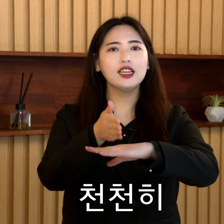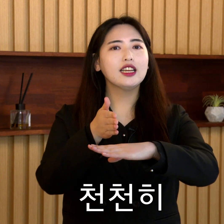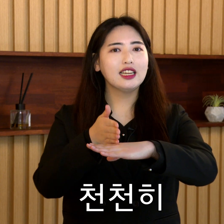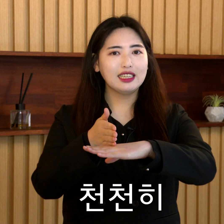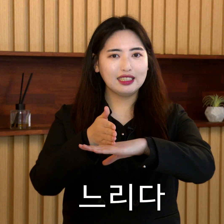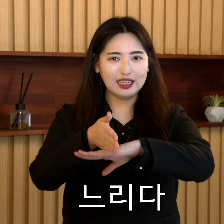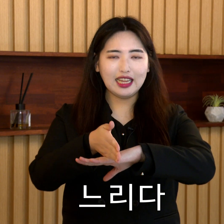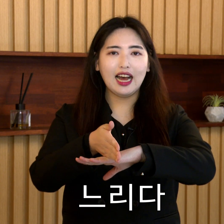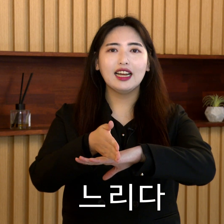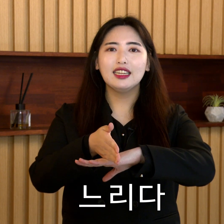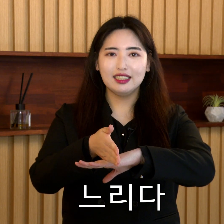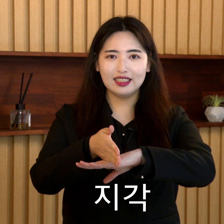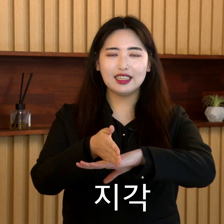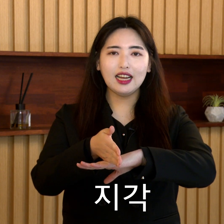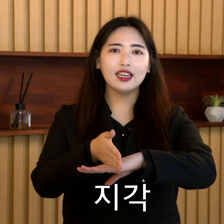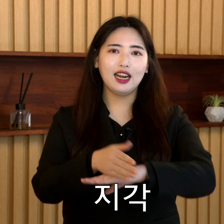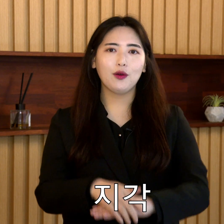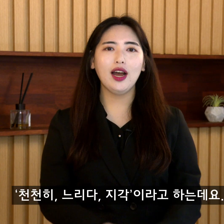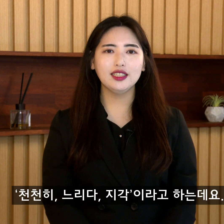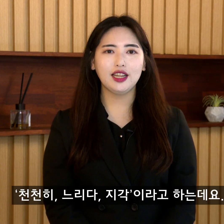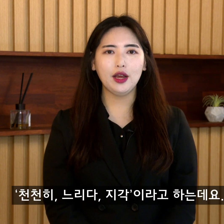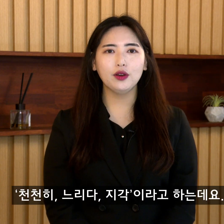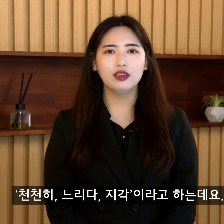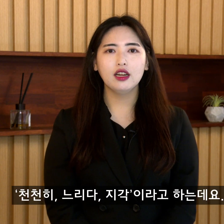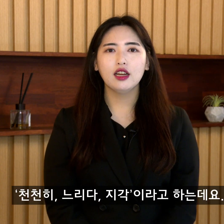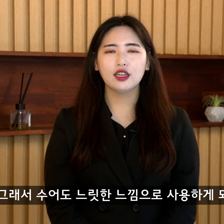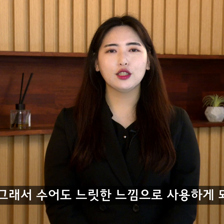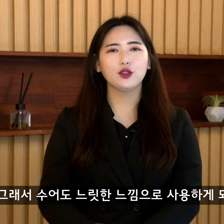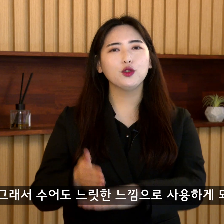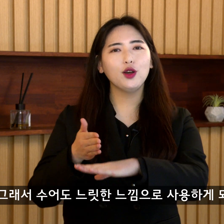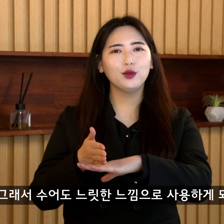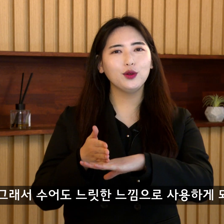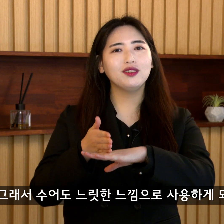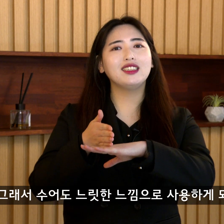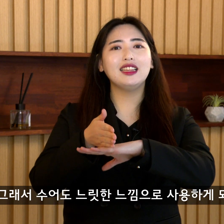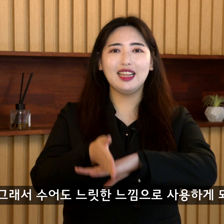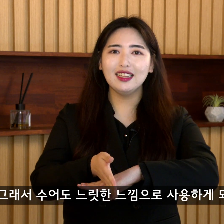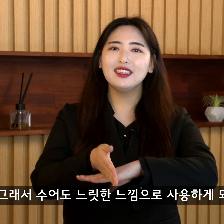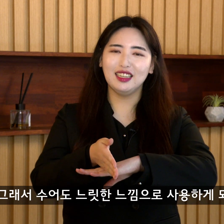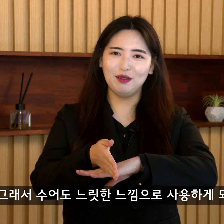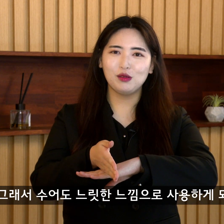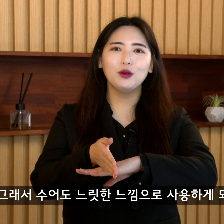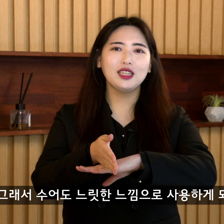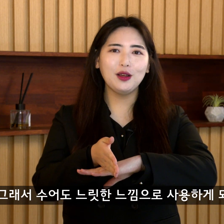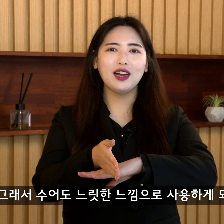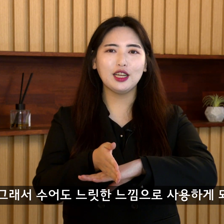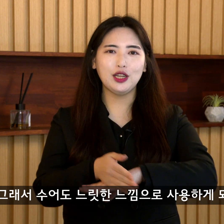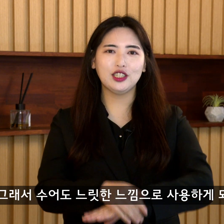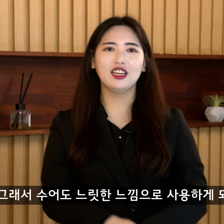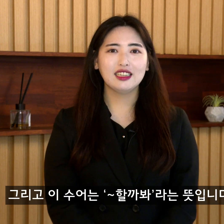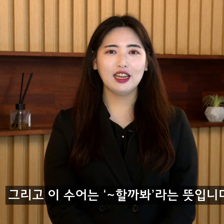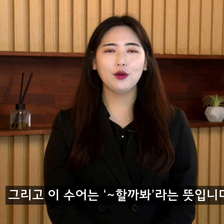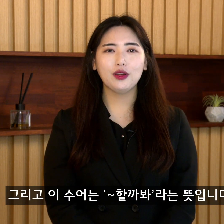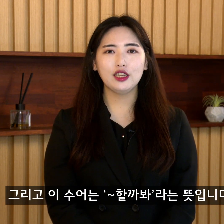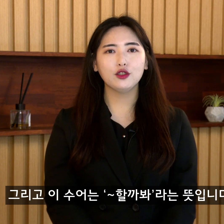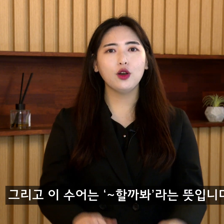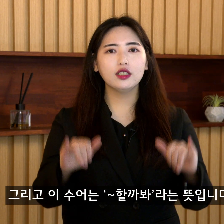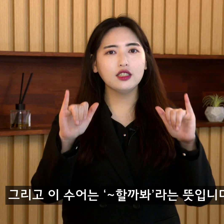느리다, 지각이라고 하는데요. 그래서 수어도 느릿한 느낌으로 사용하게 되죠. 그리고 이 수어는